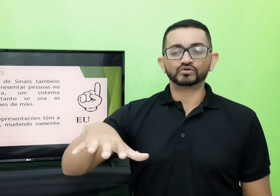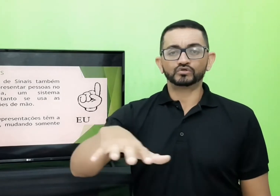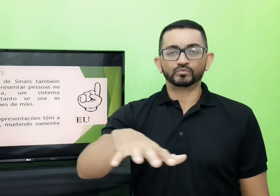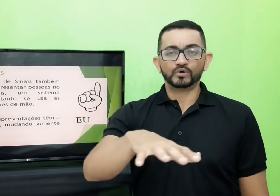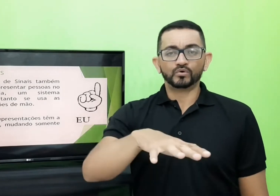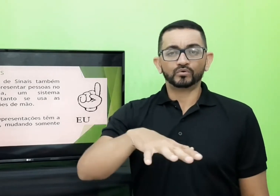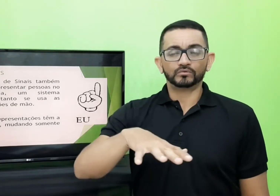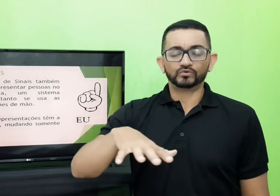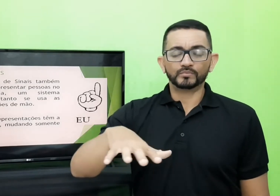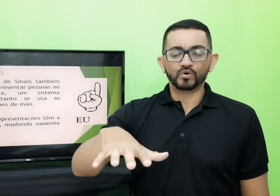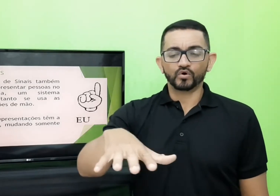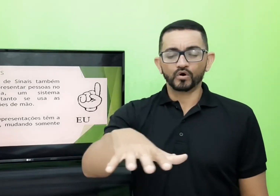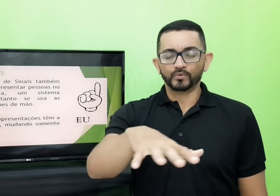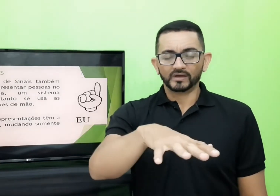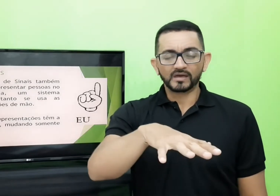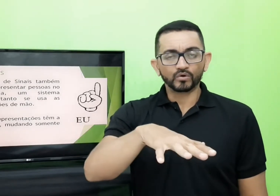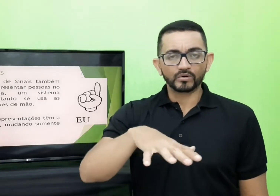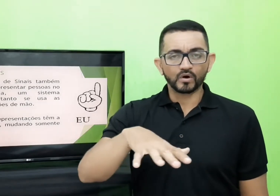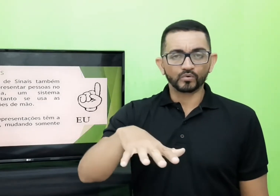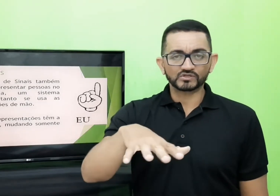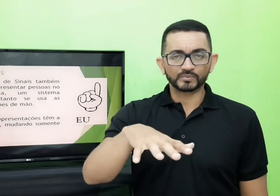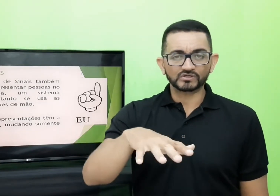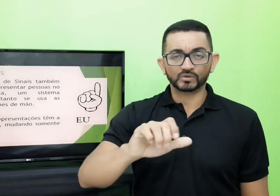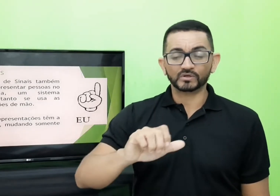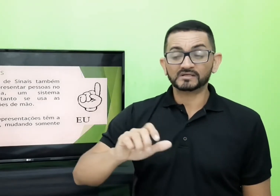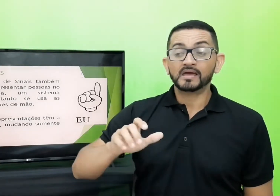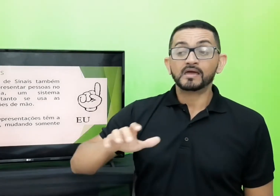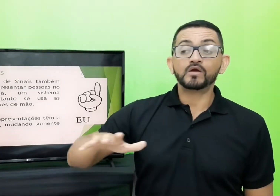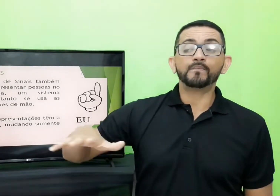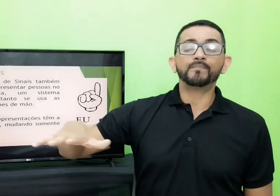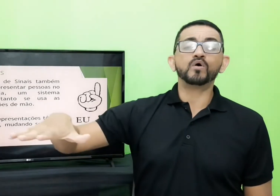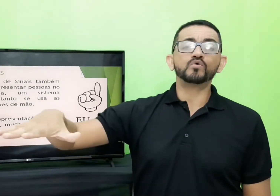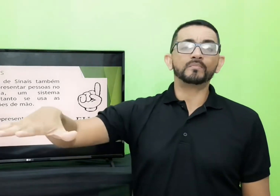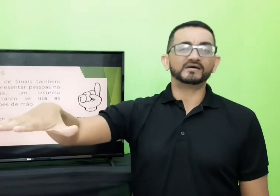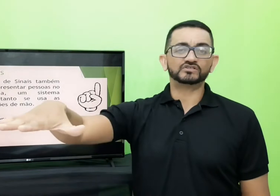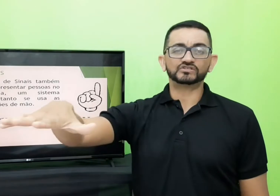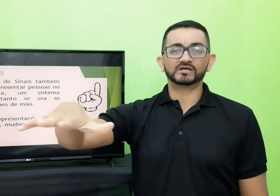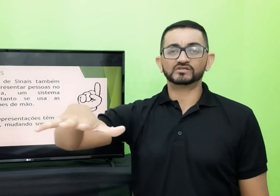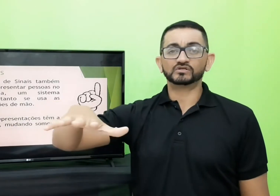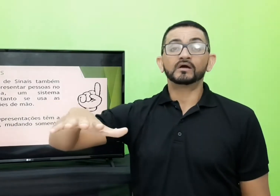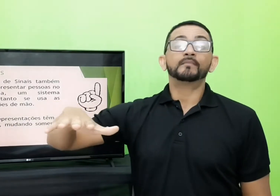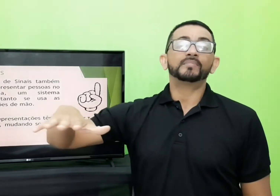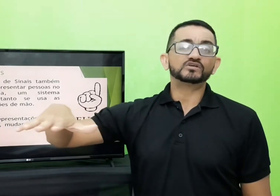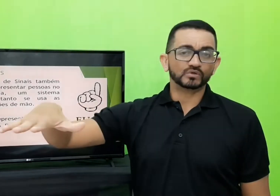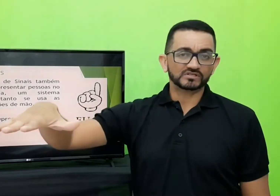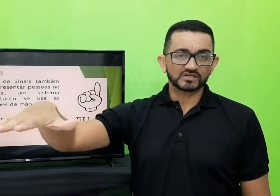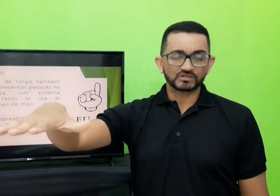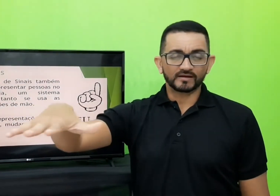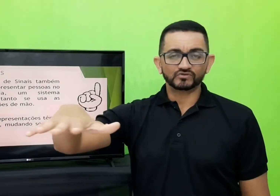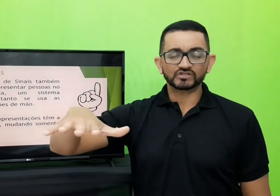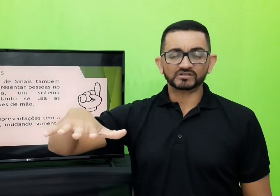do meu corpo inclui algumas pessoas e um pouco mais distante, pessoas que estão